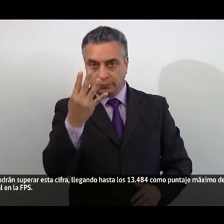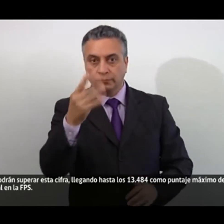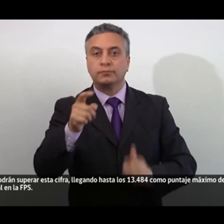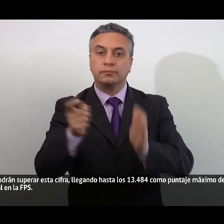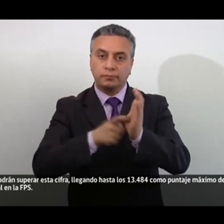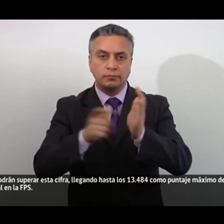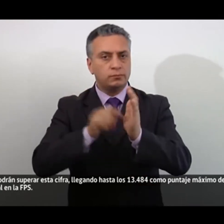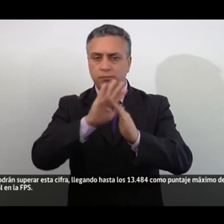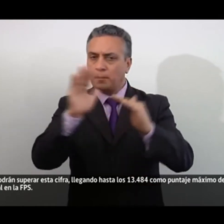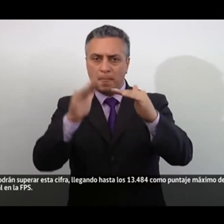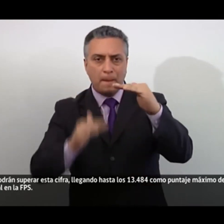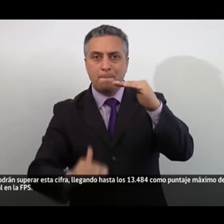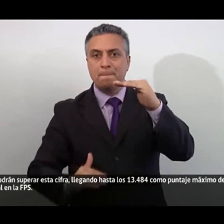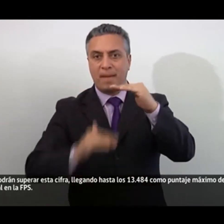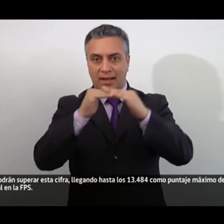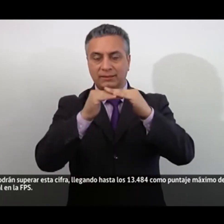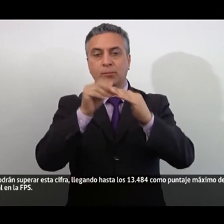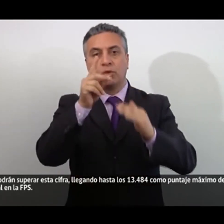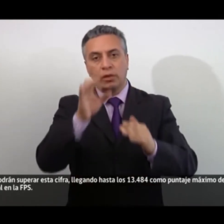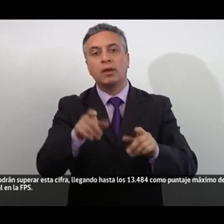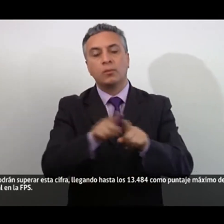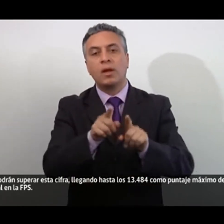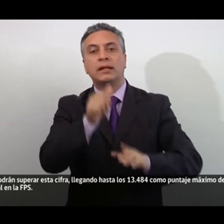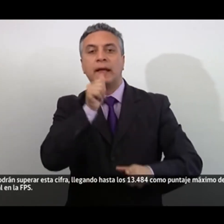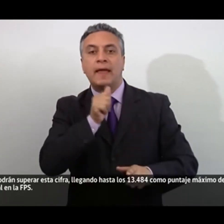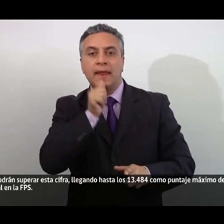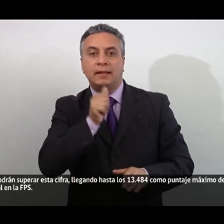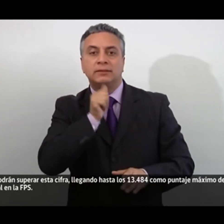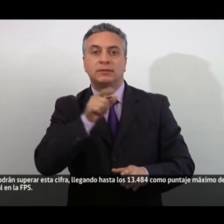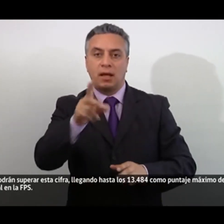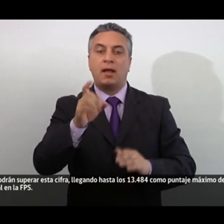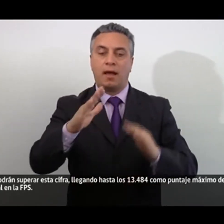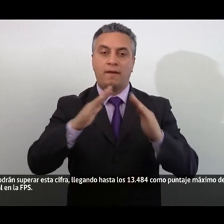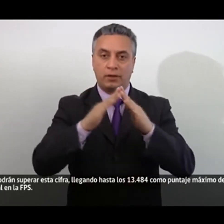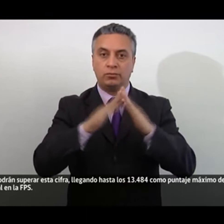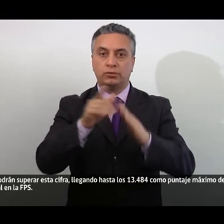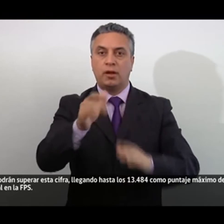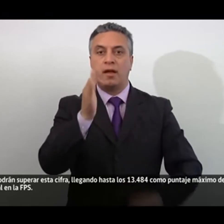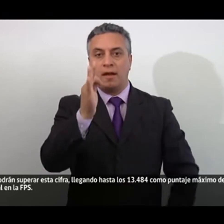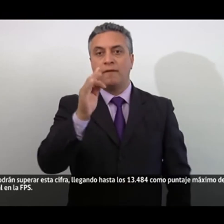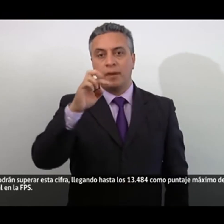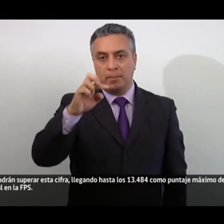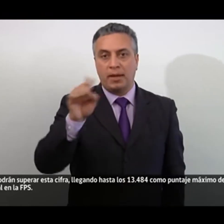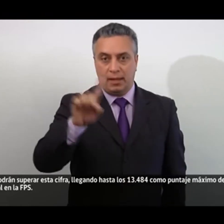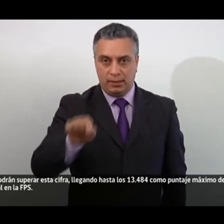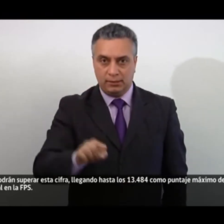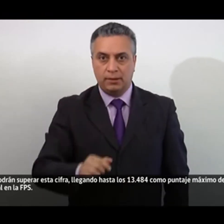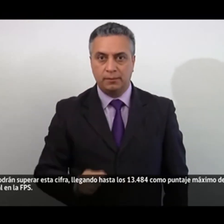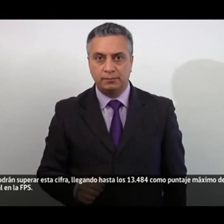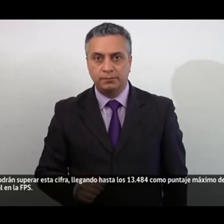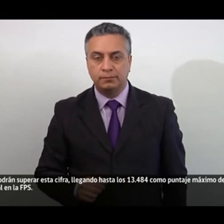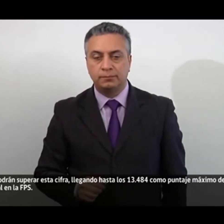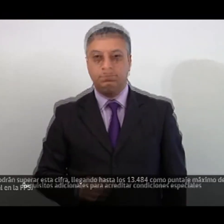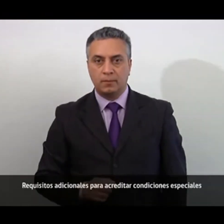13.484 como puntaje máximo de carencia habitacional en la FPS.